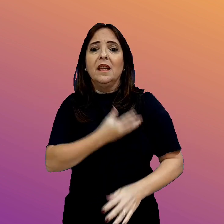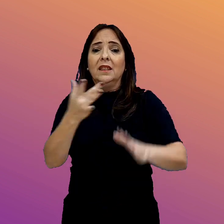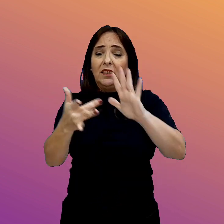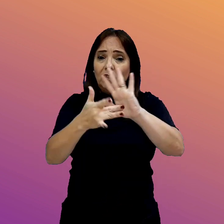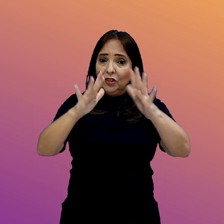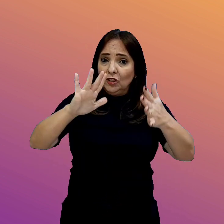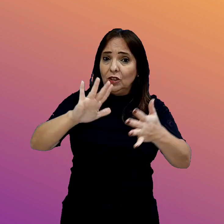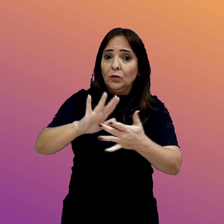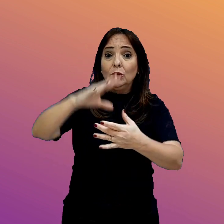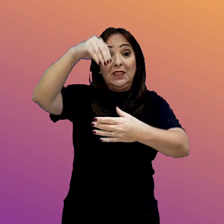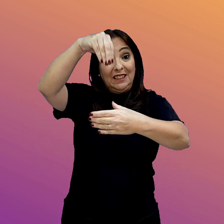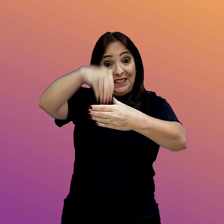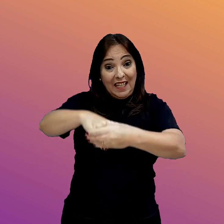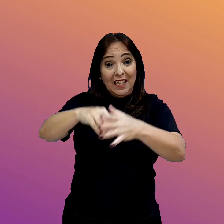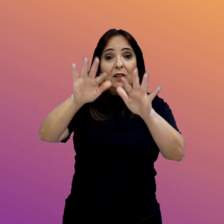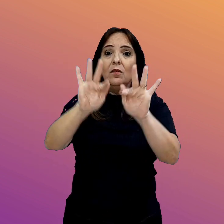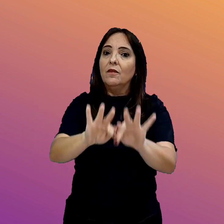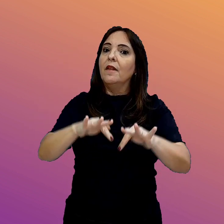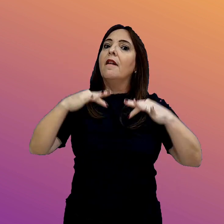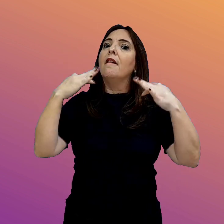Jesus, essa presença que é